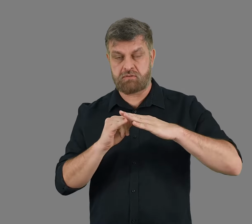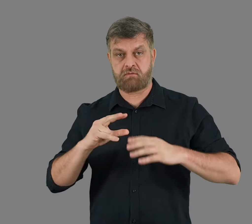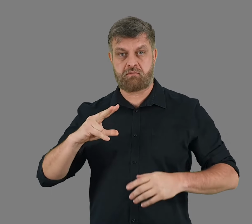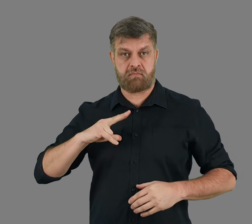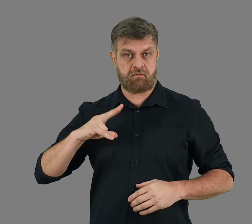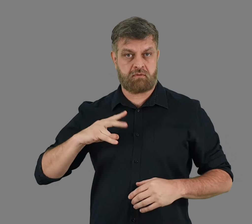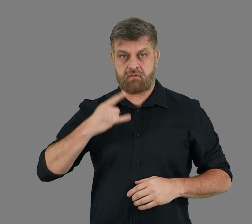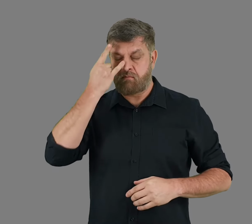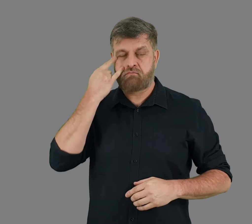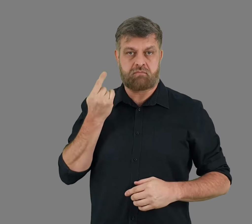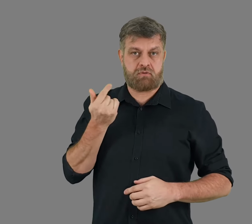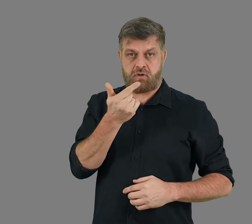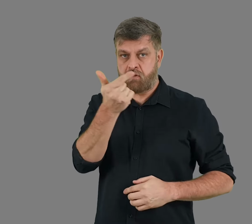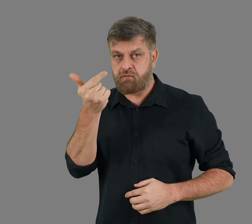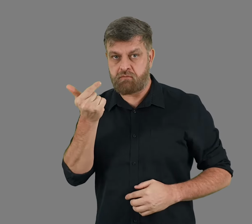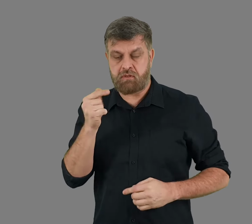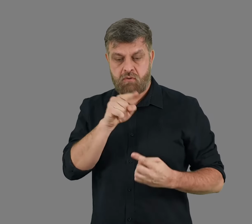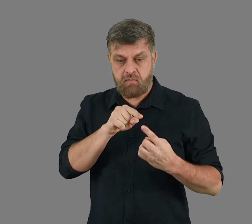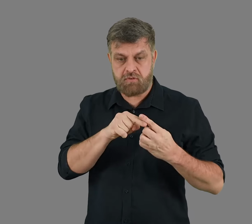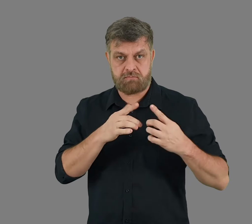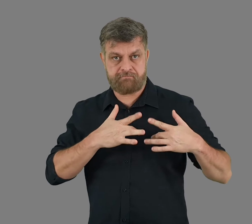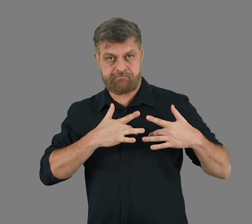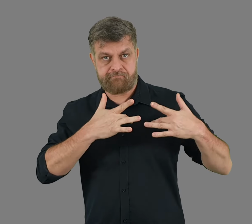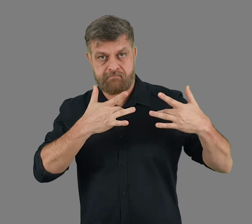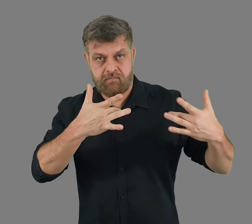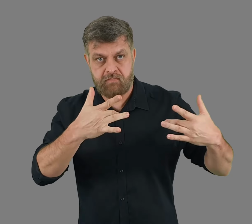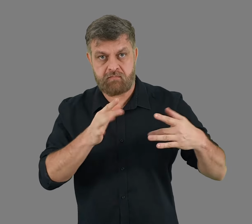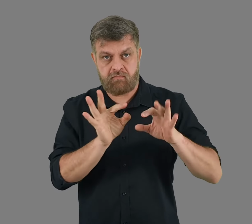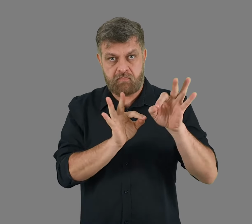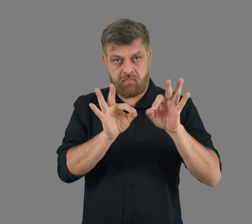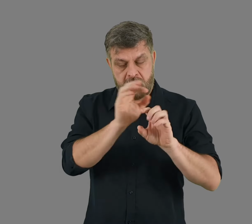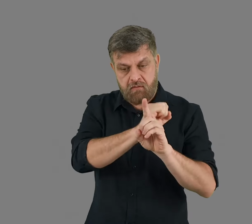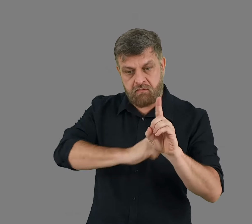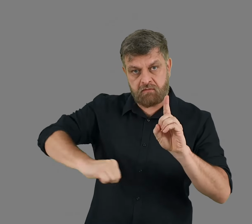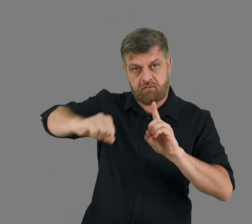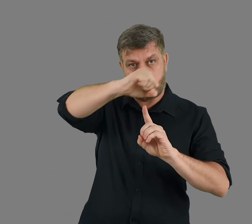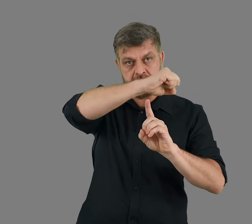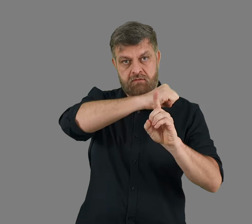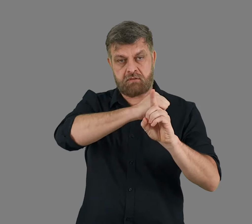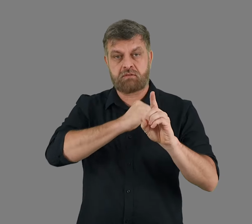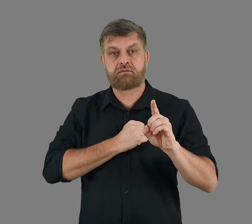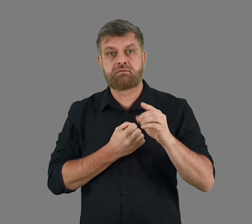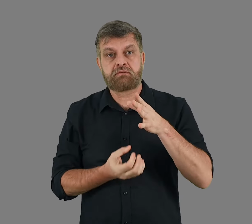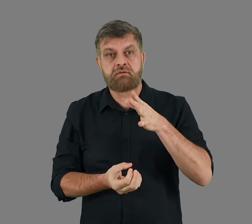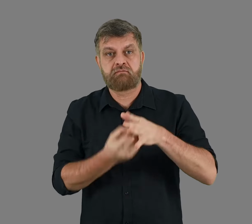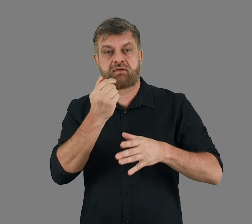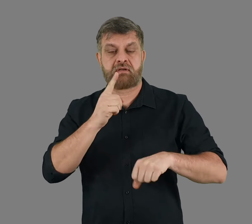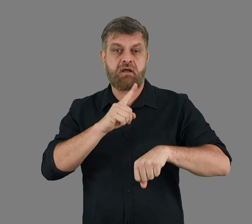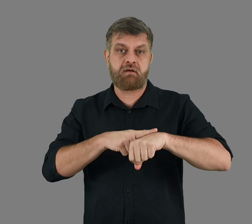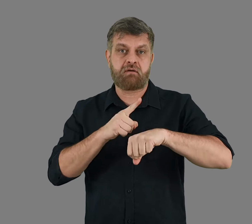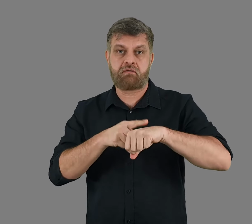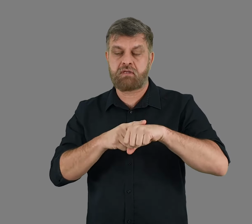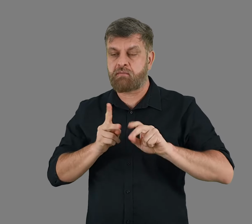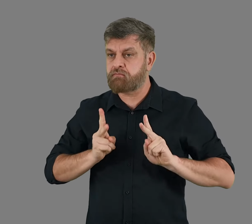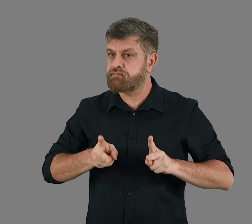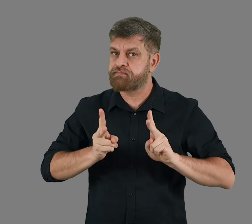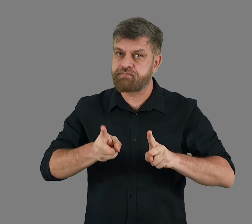caráter beneficente, organização de sociedade civil constituída por tempo indeterminado, sem